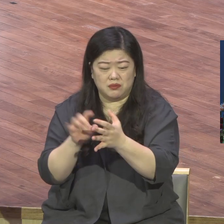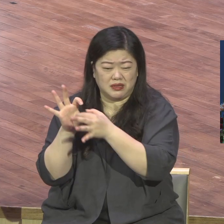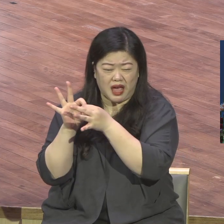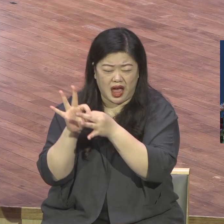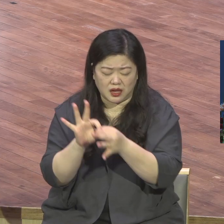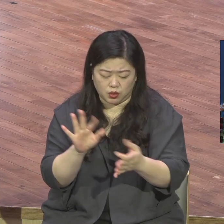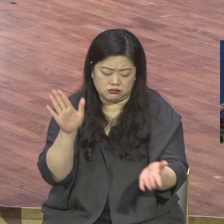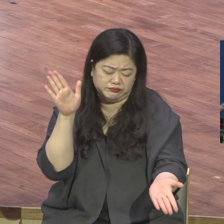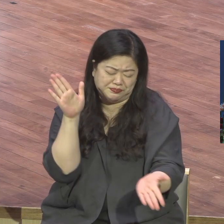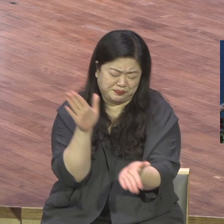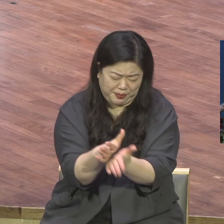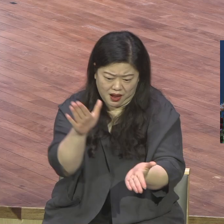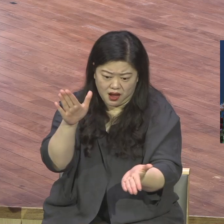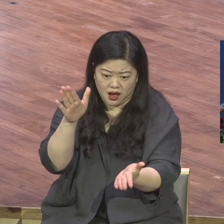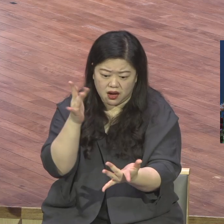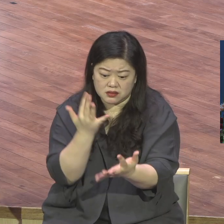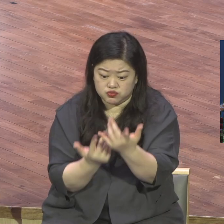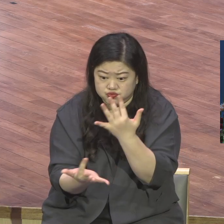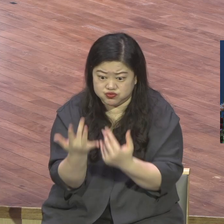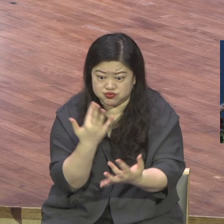성령의 불은